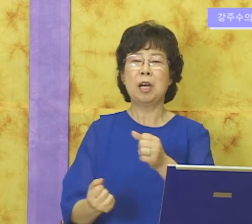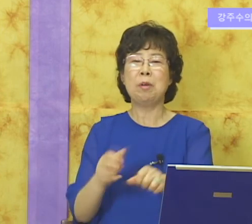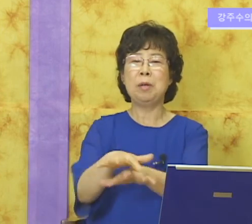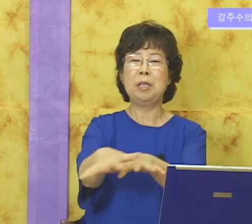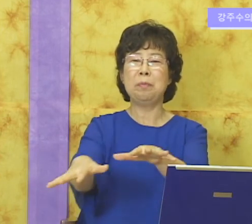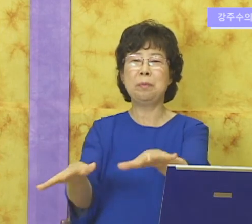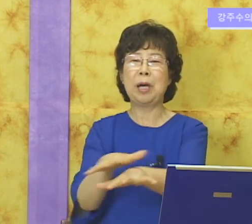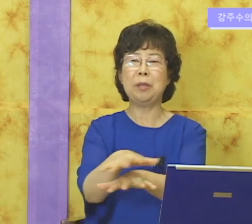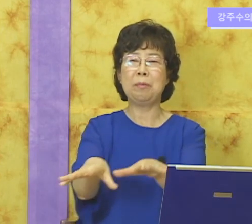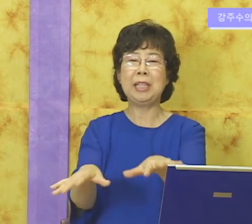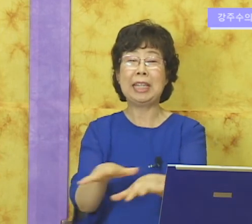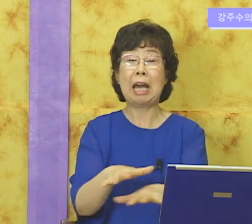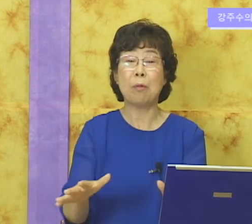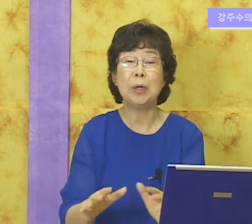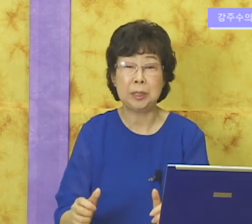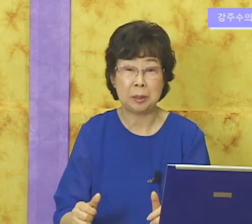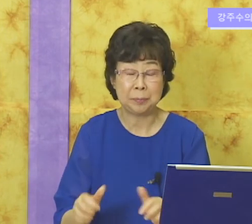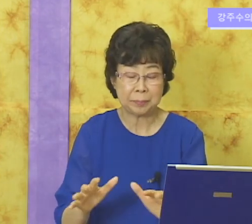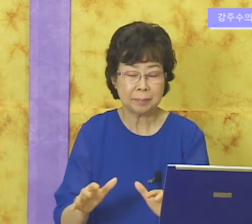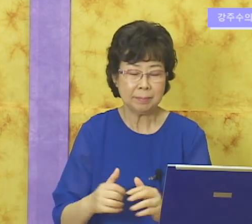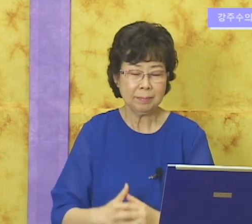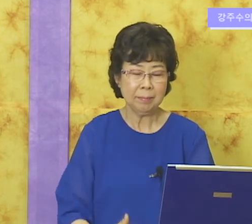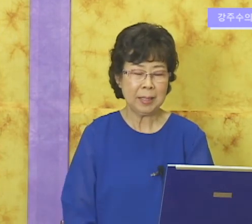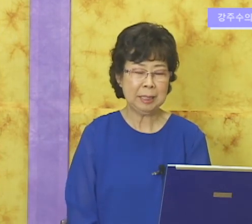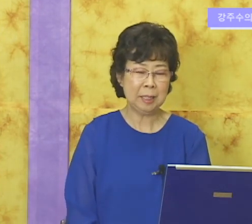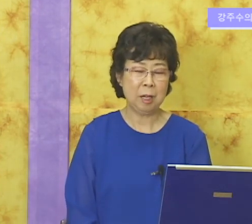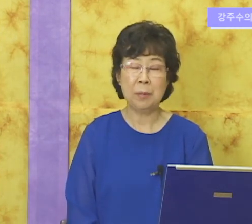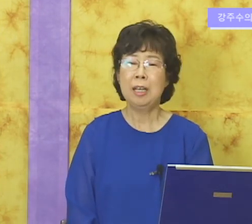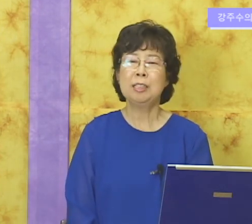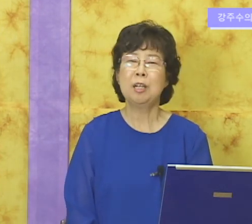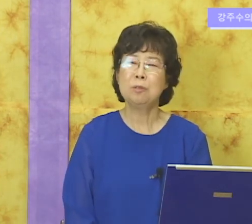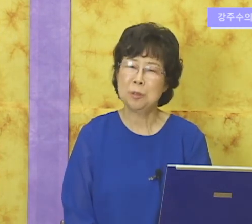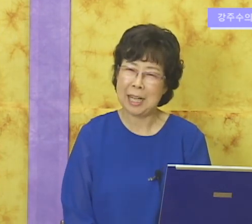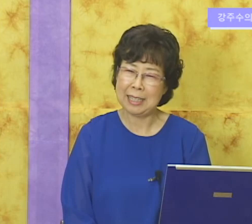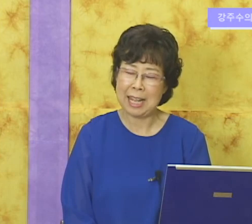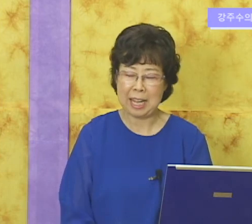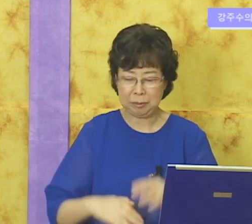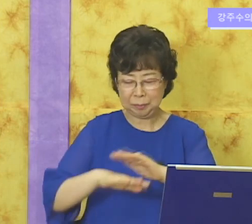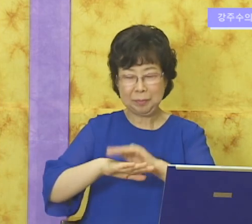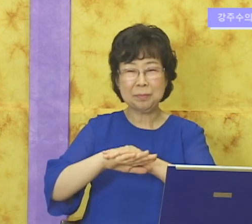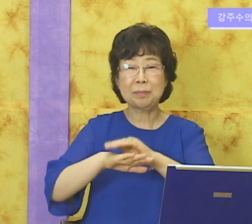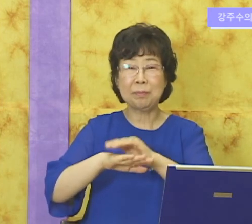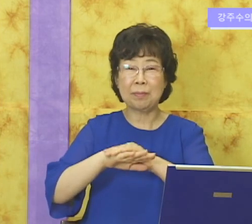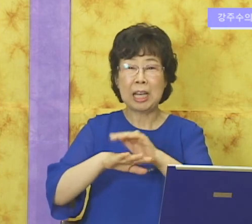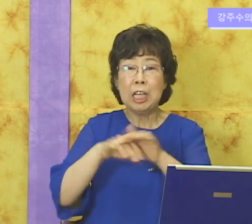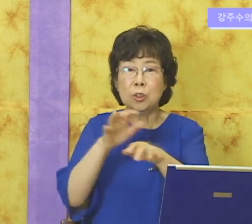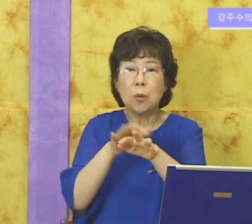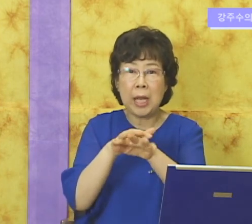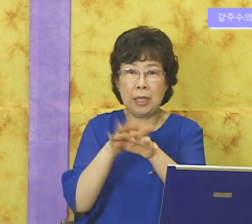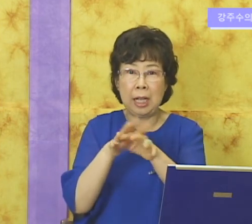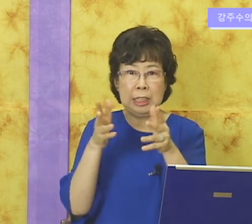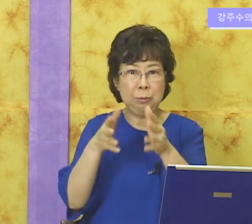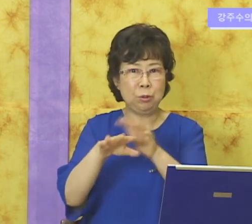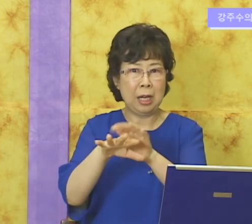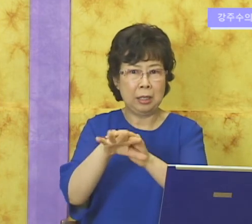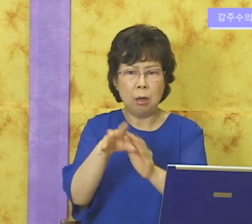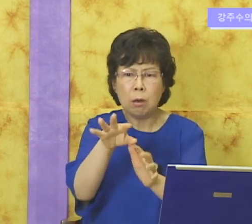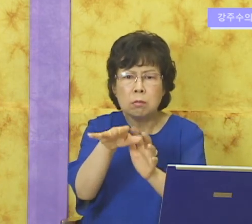가면 멀리 봐도 이 밑에 다 보이죠. 이것처럼 처음 수호할 때 손에다가 집중하게 돼요.